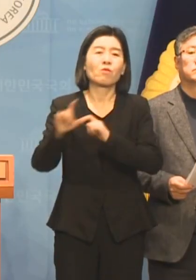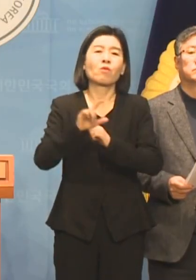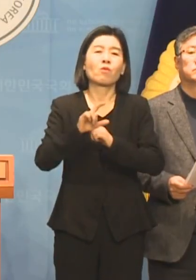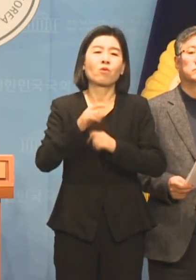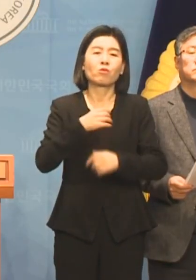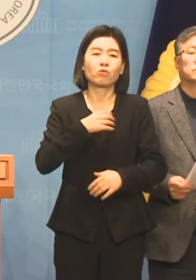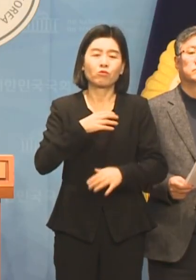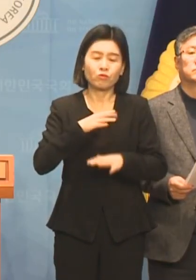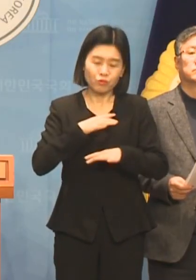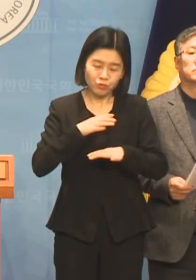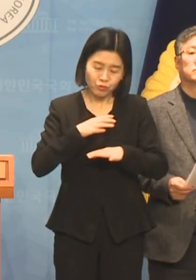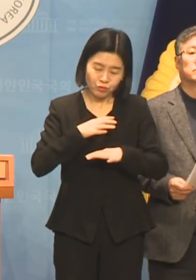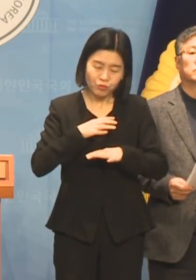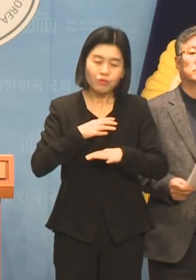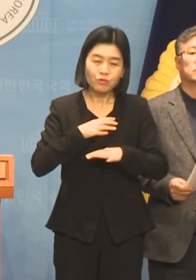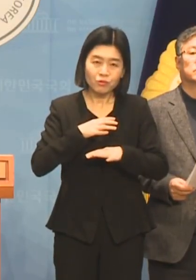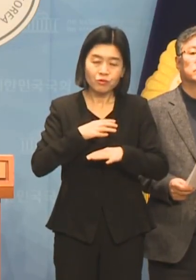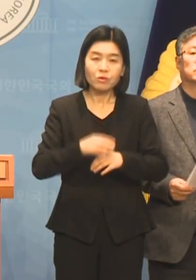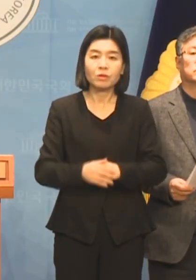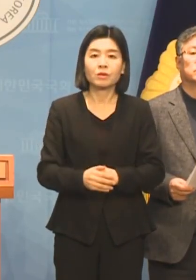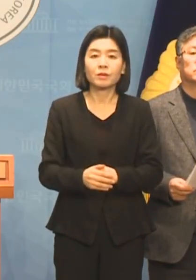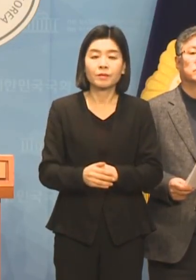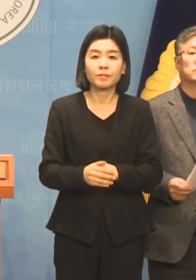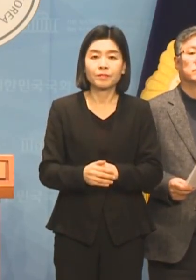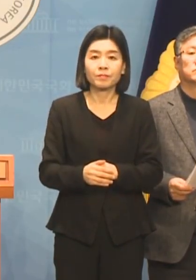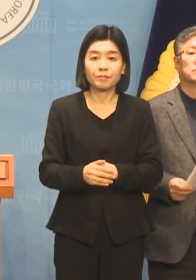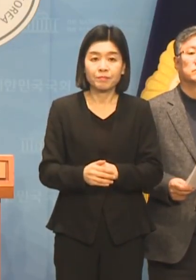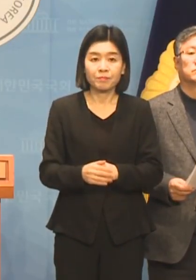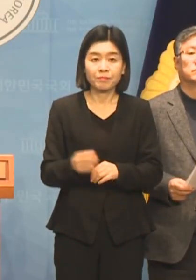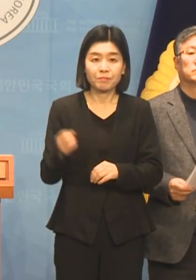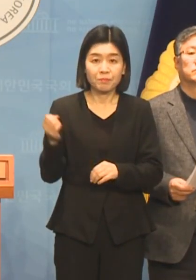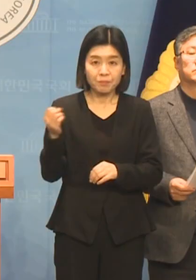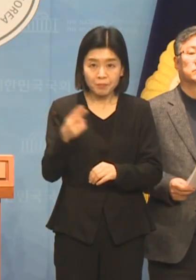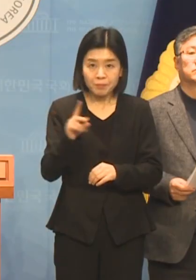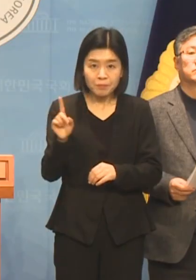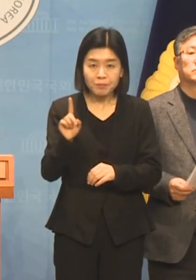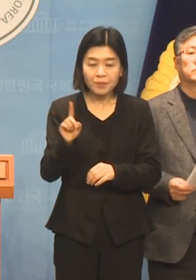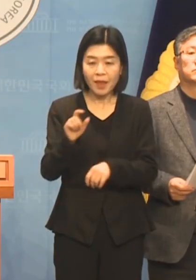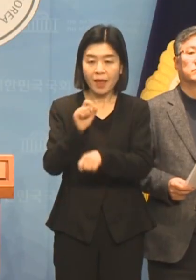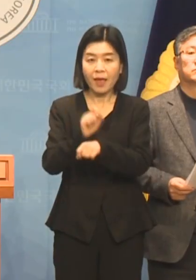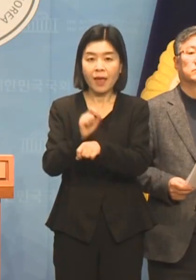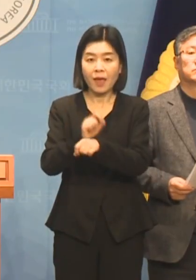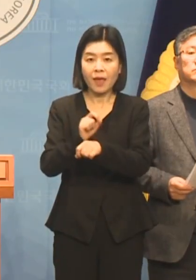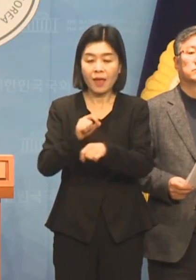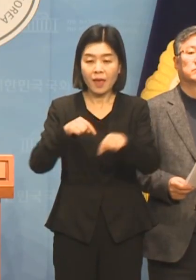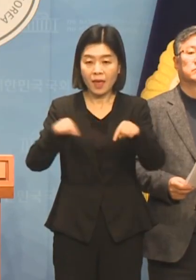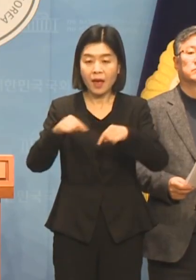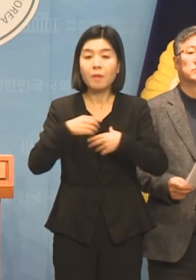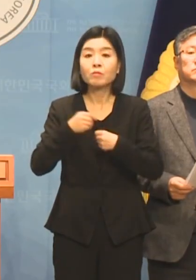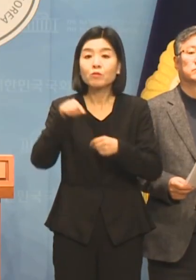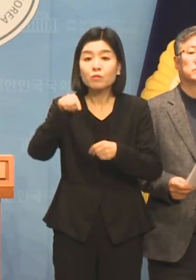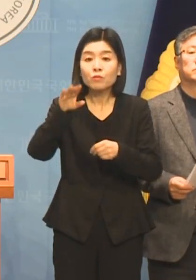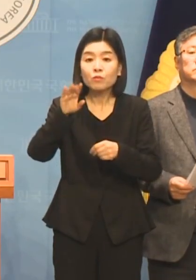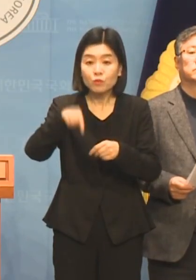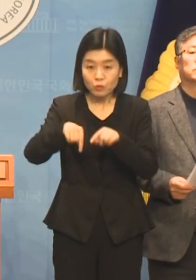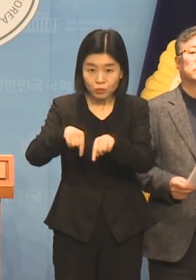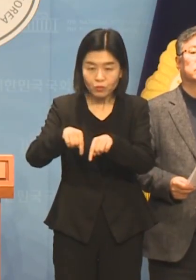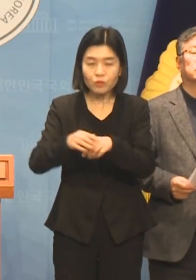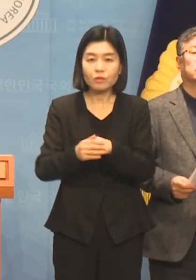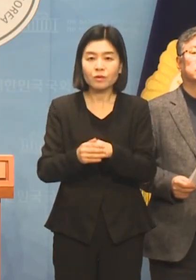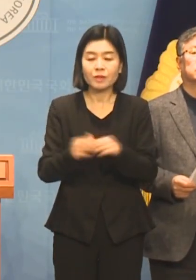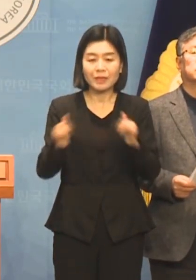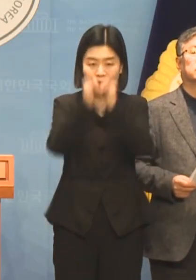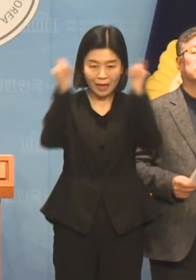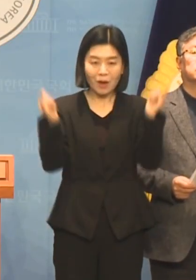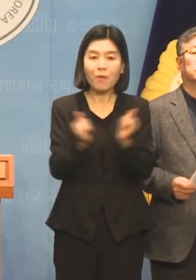싶습니다. 또 한 가지 말씀드리고 싶은 것은 행안부에서 기준에 의하면 사회재난, 우리나라의